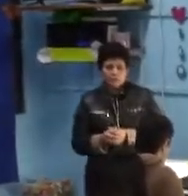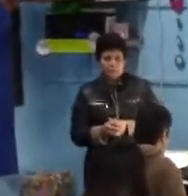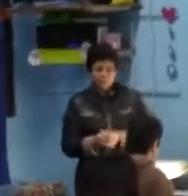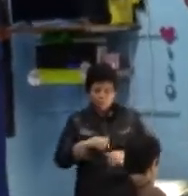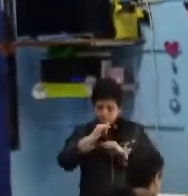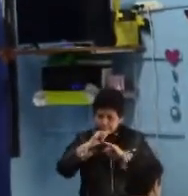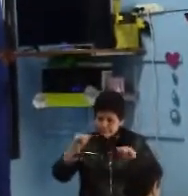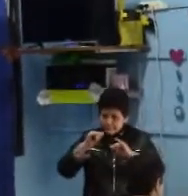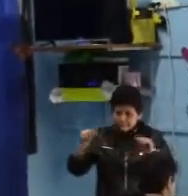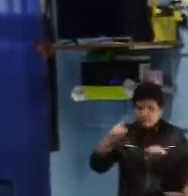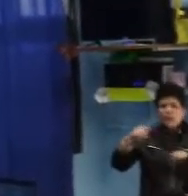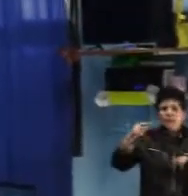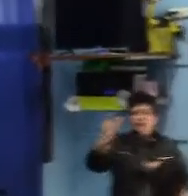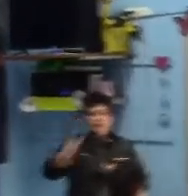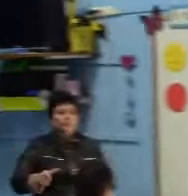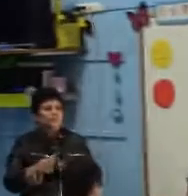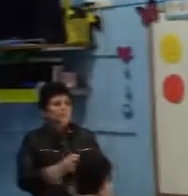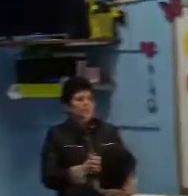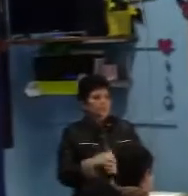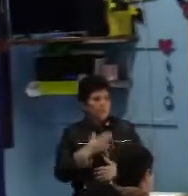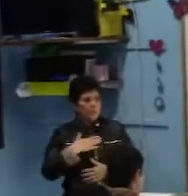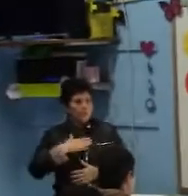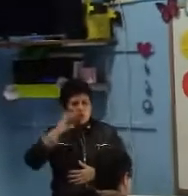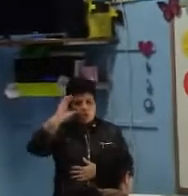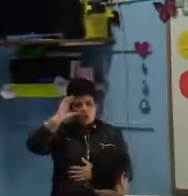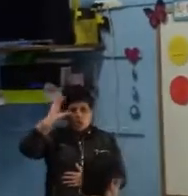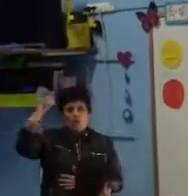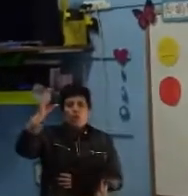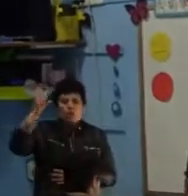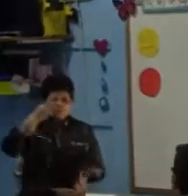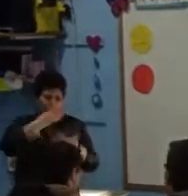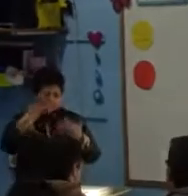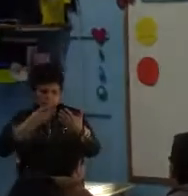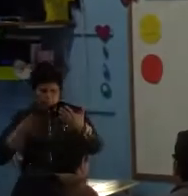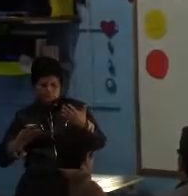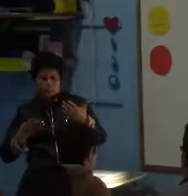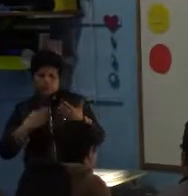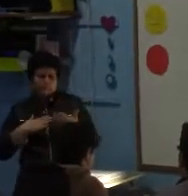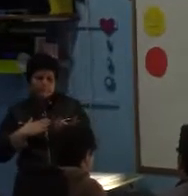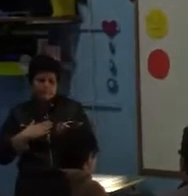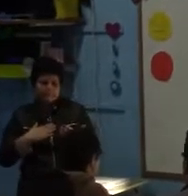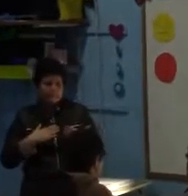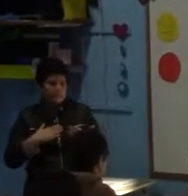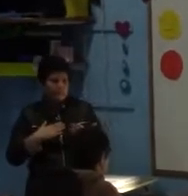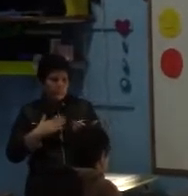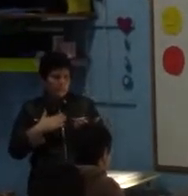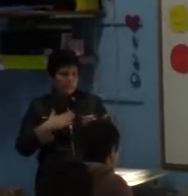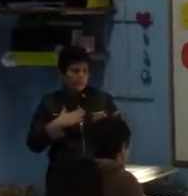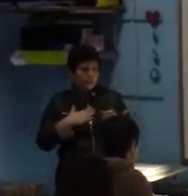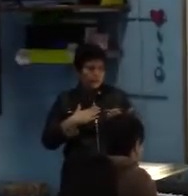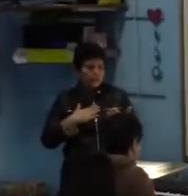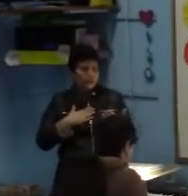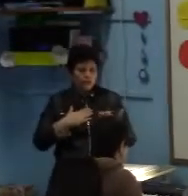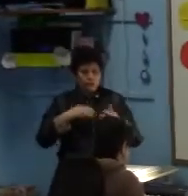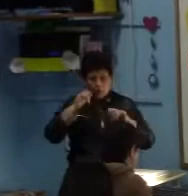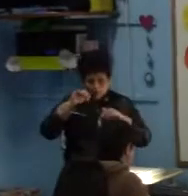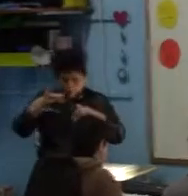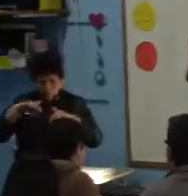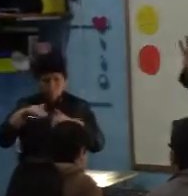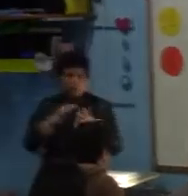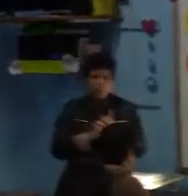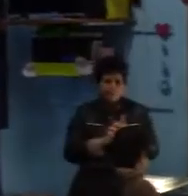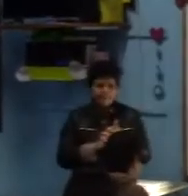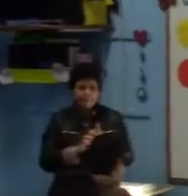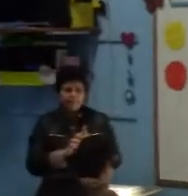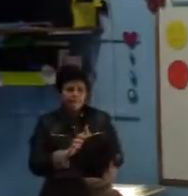el Evangelio. Recuerdo una imagen, la estuve buscando, no la encontré, la tengo en mi archivo, en una tarjeta, en